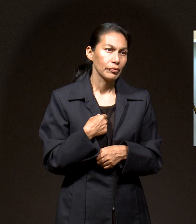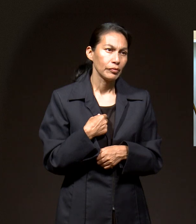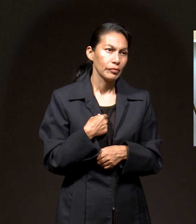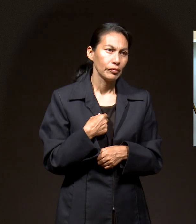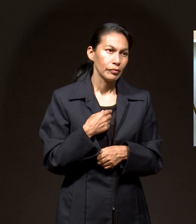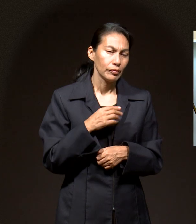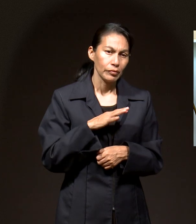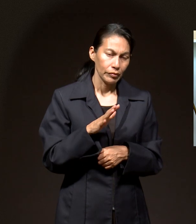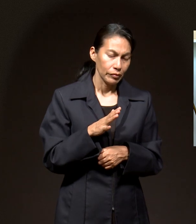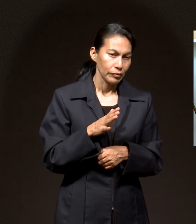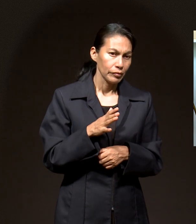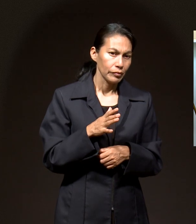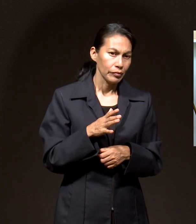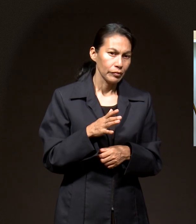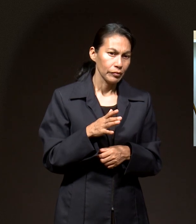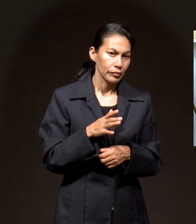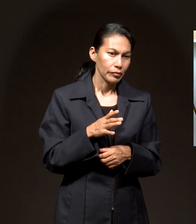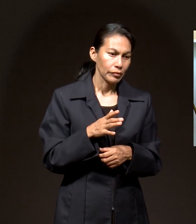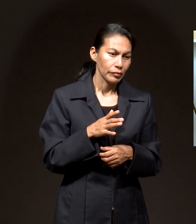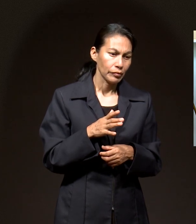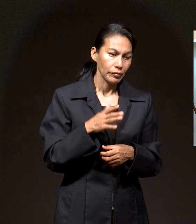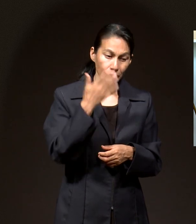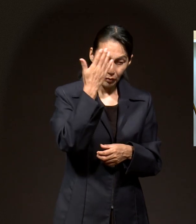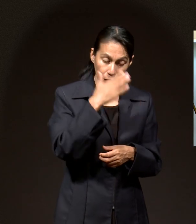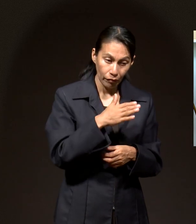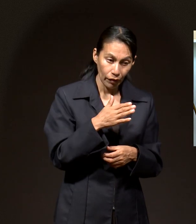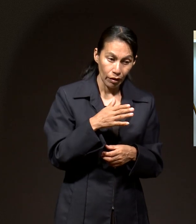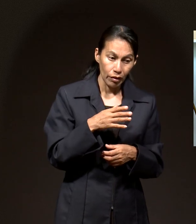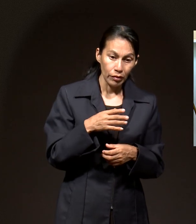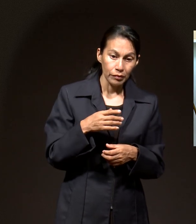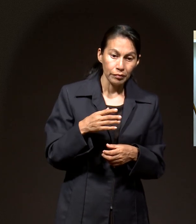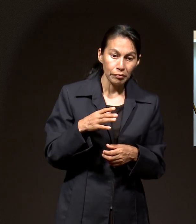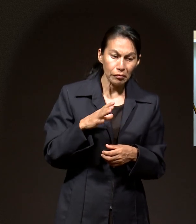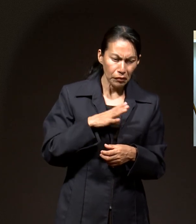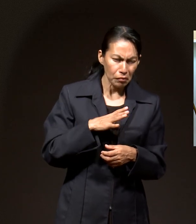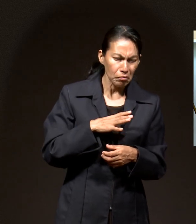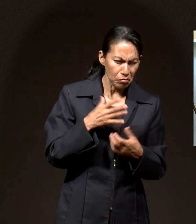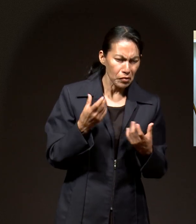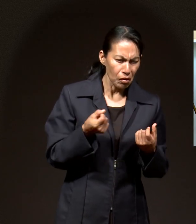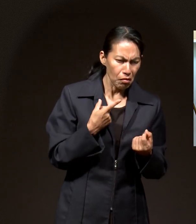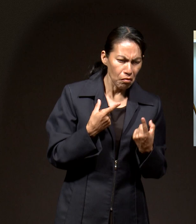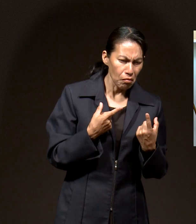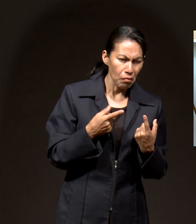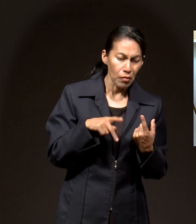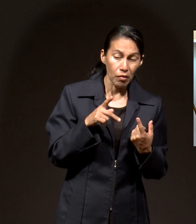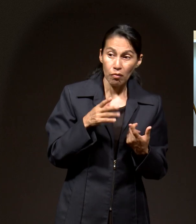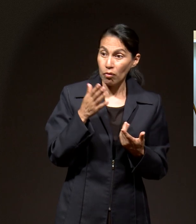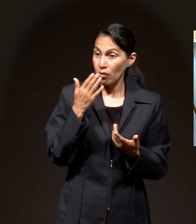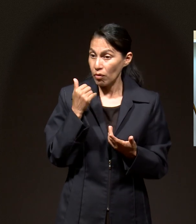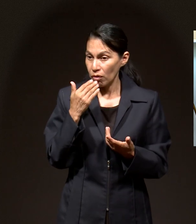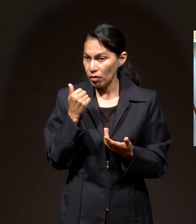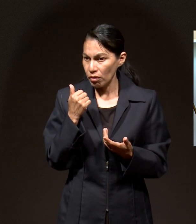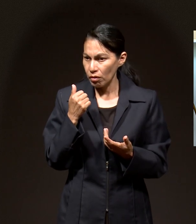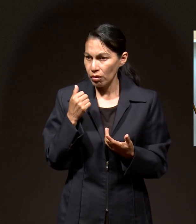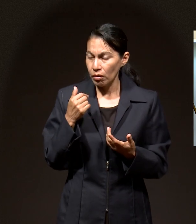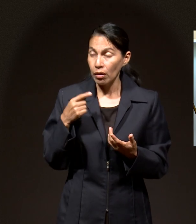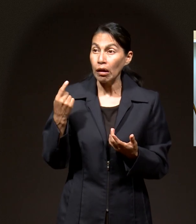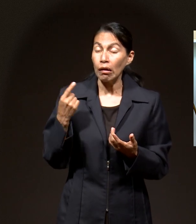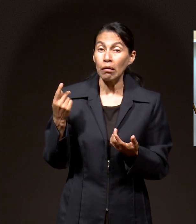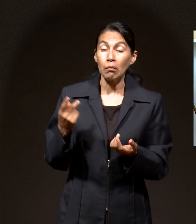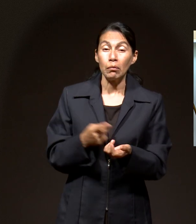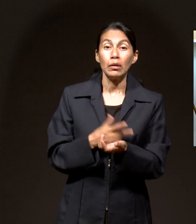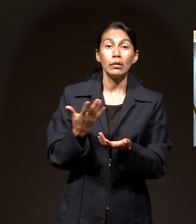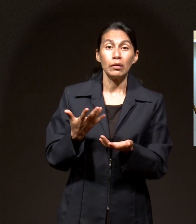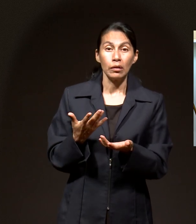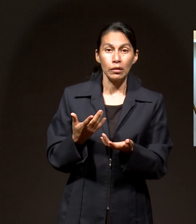ya por default, ¿no? Digámoslo así, que cuando te falta, entonces dice algo anda